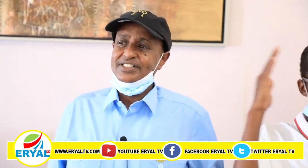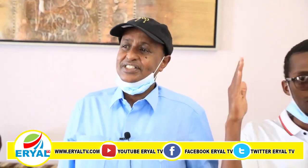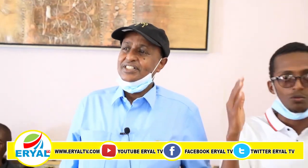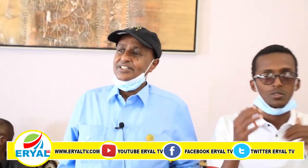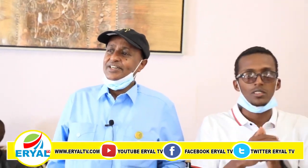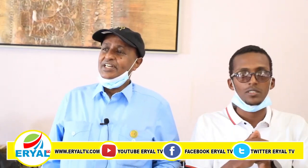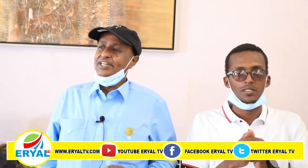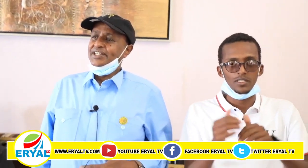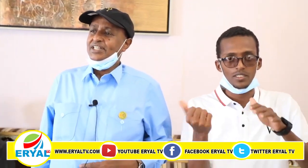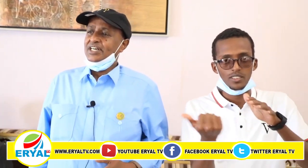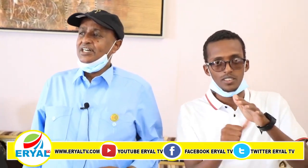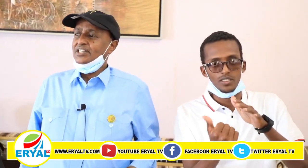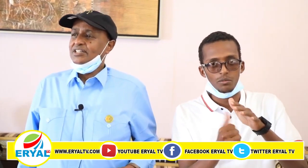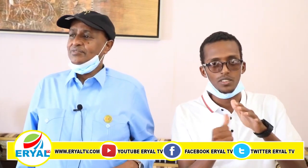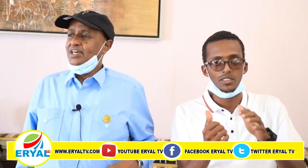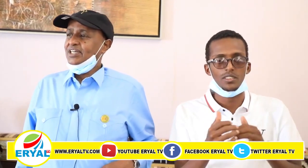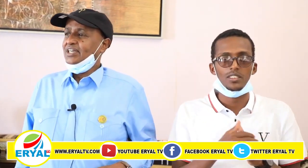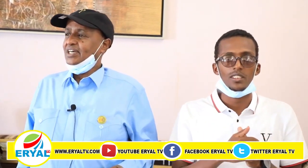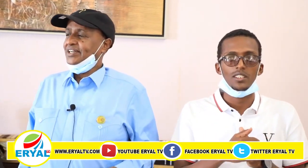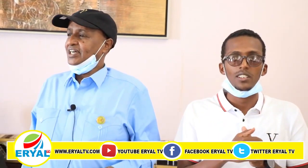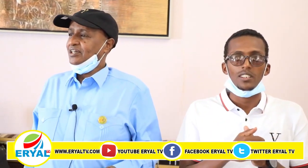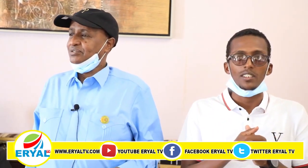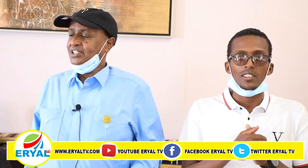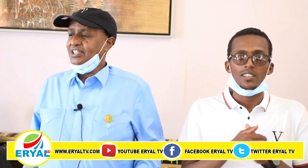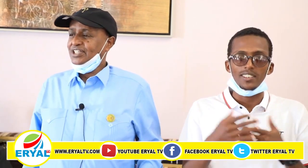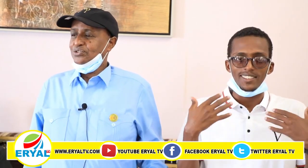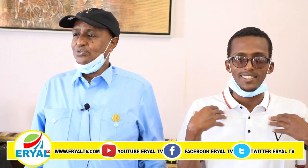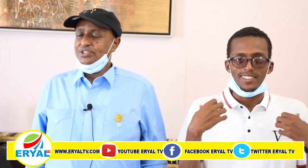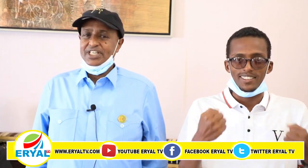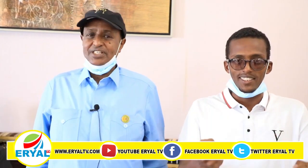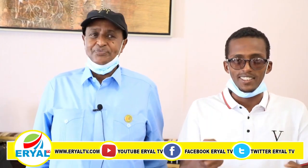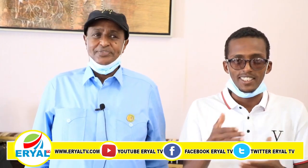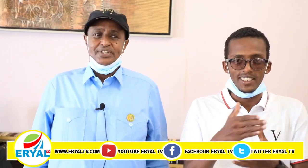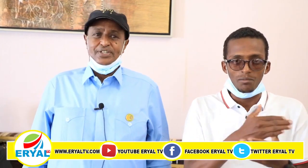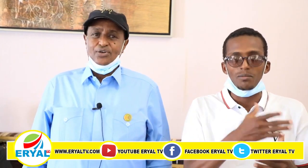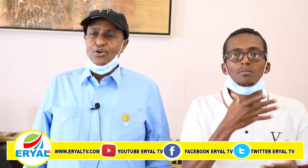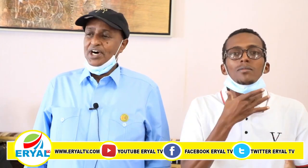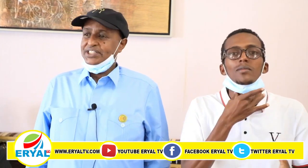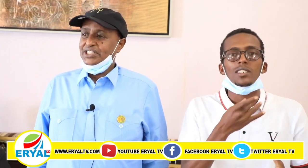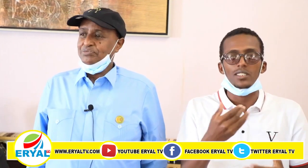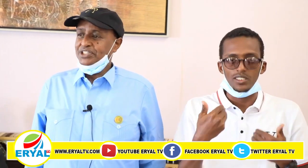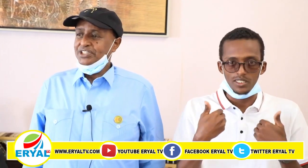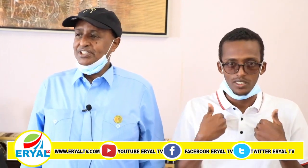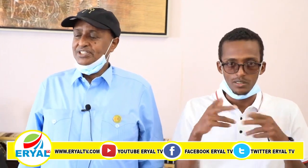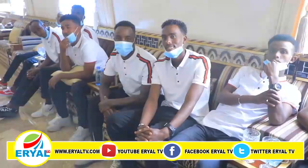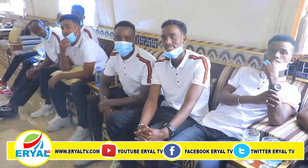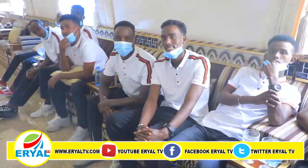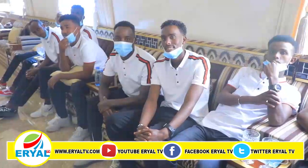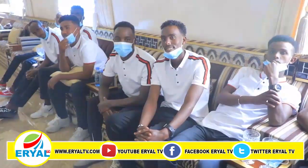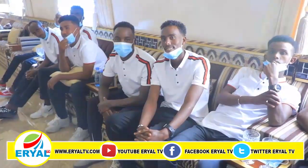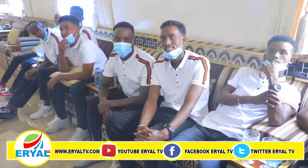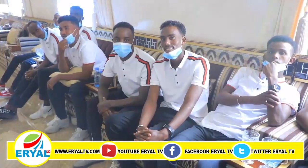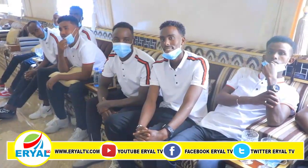Agaasimiyaasha dhalinyarada baahiyaha gaarka qabta ee halkan joogta oo ah tiimkii